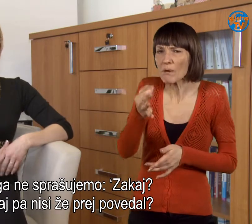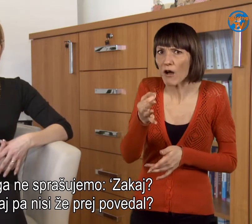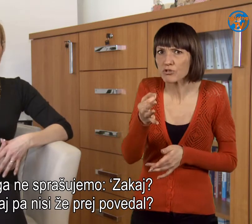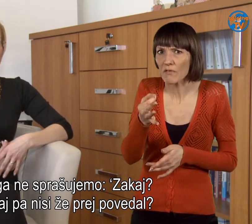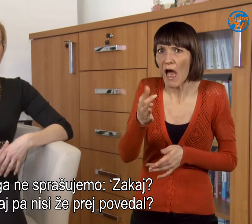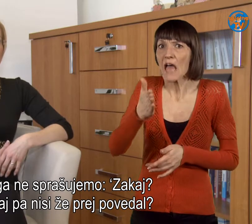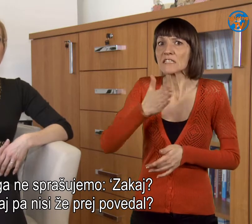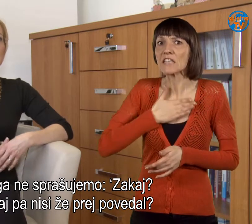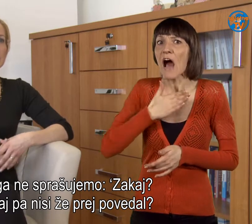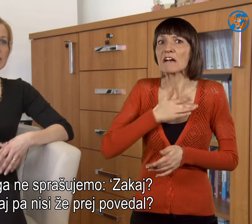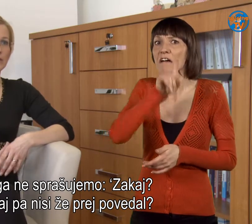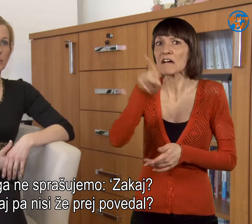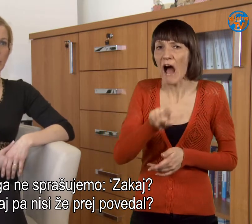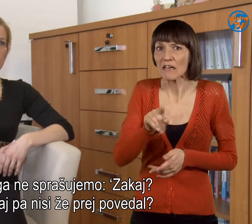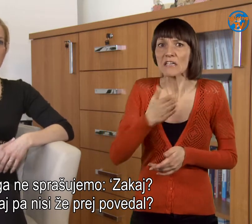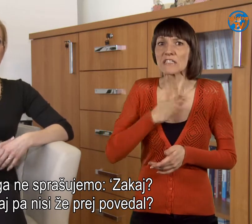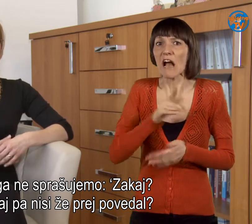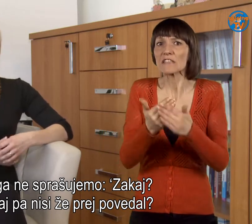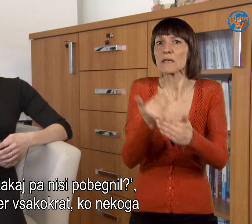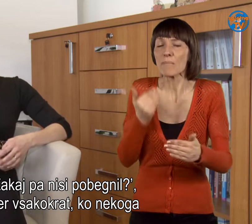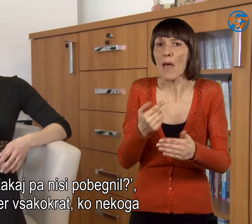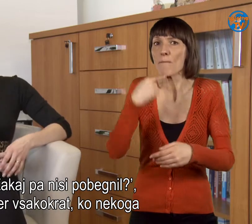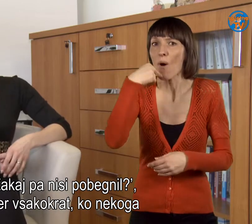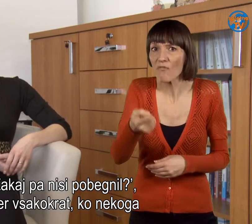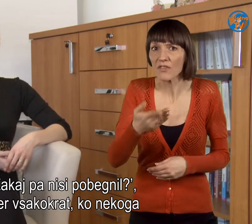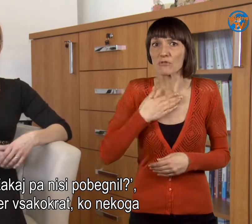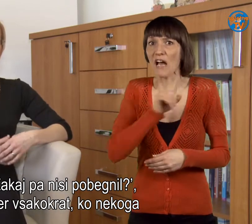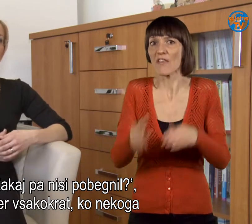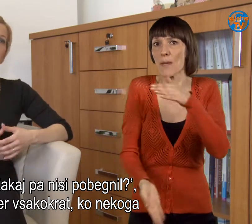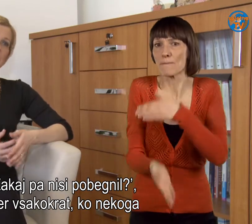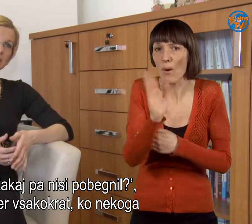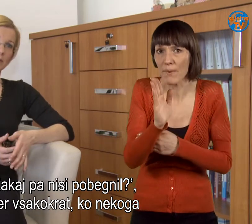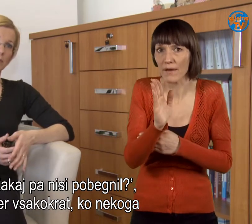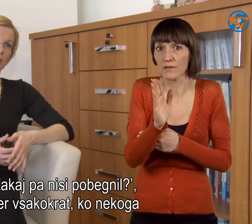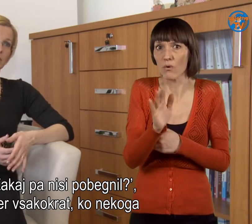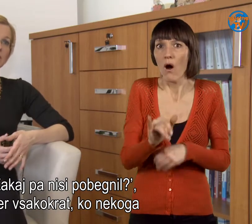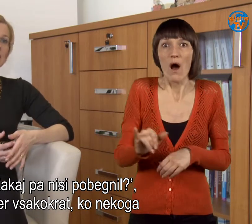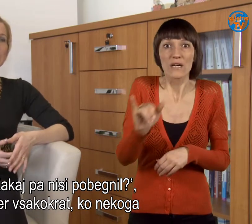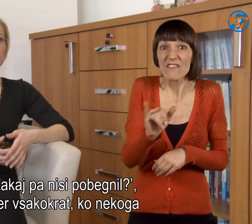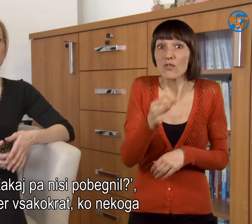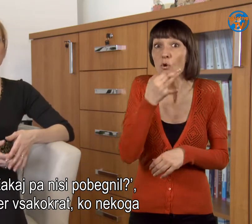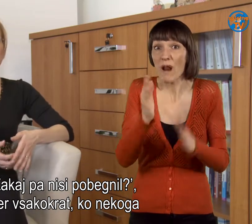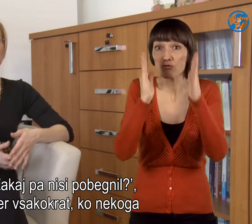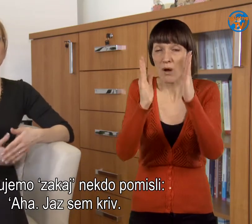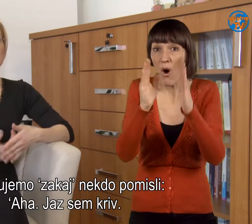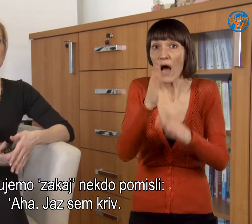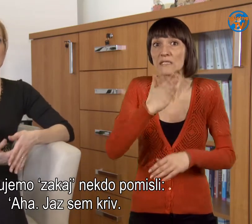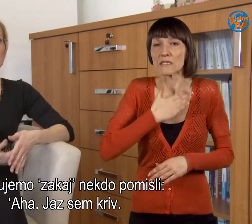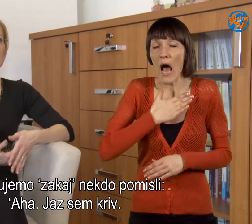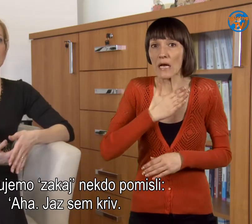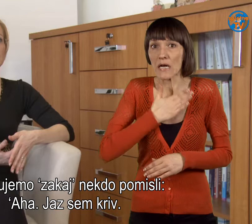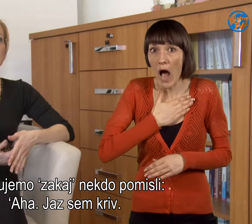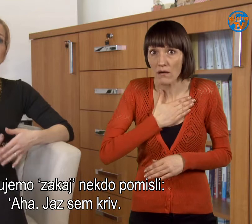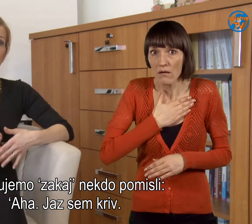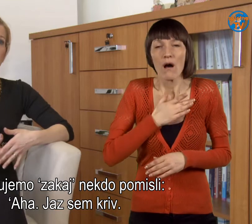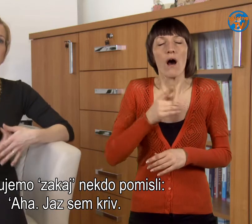sprašujemo, zakaj. Zakaj pa nisi že prej povedal? Zakaj pa nisi pobegnil? Zakaj pa nisi to? Ker vsakič, ko nekoga sprašujemo, zakaj,